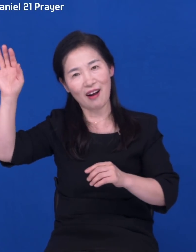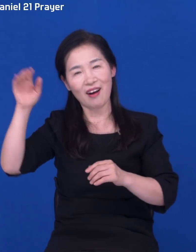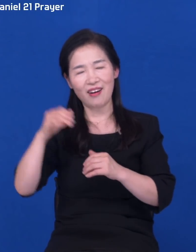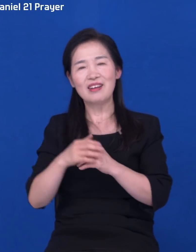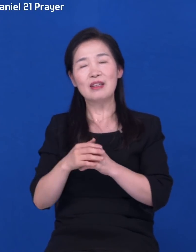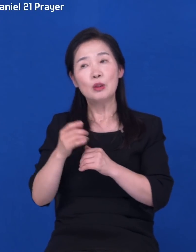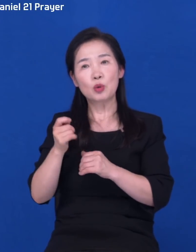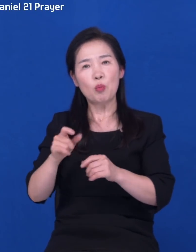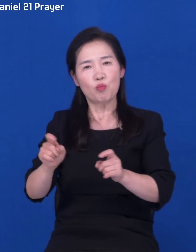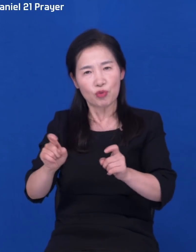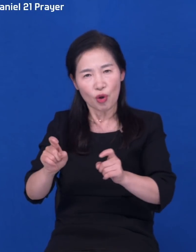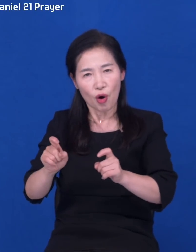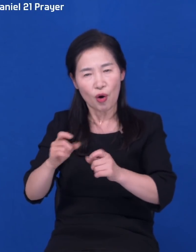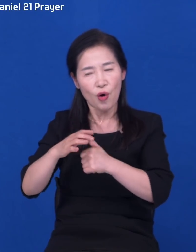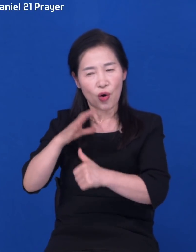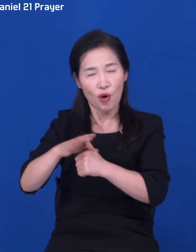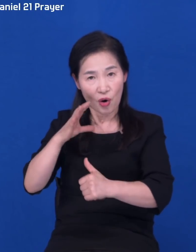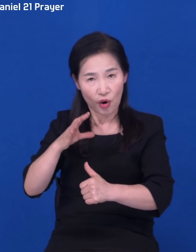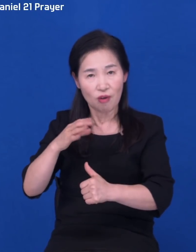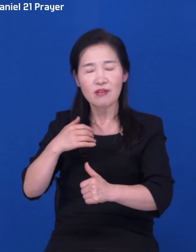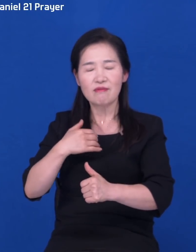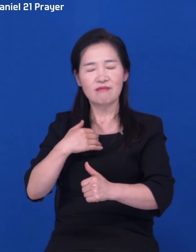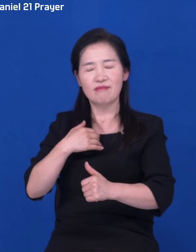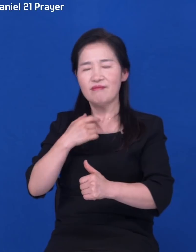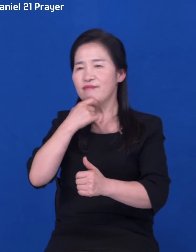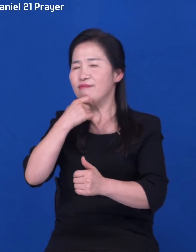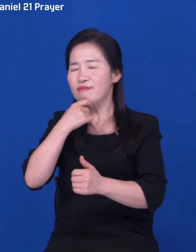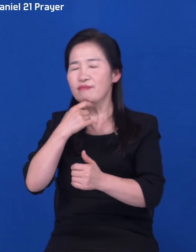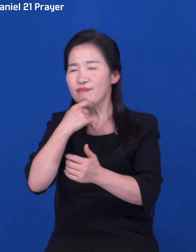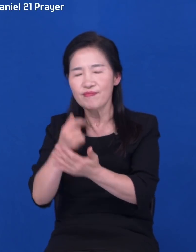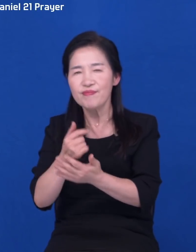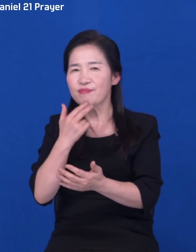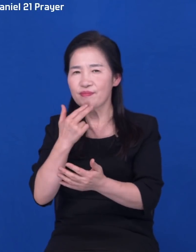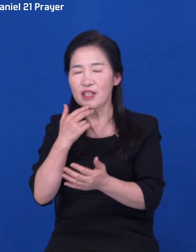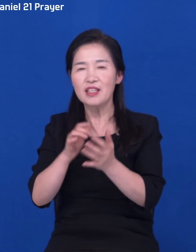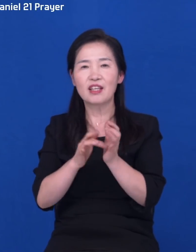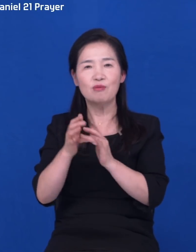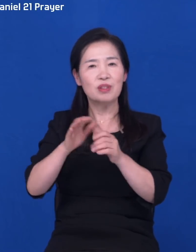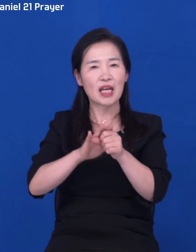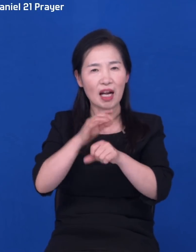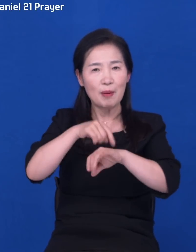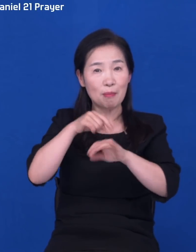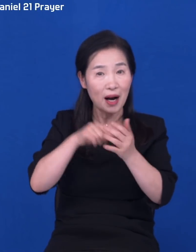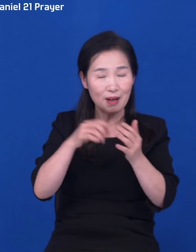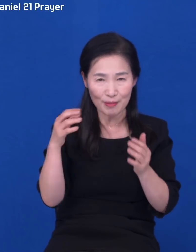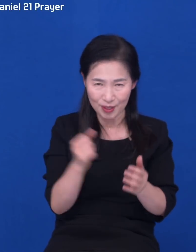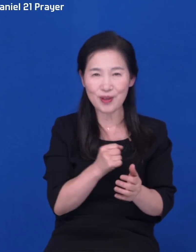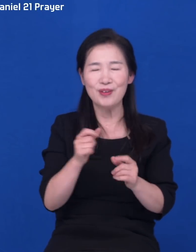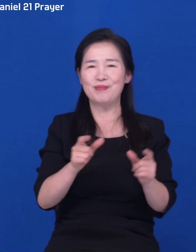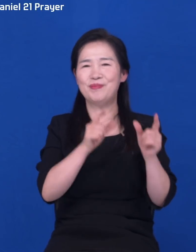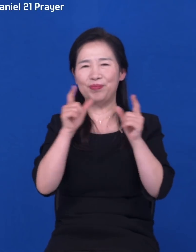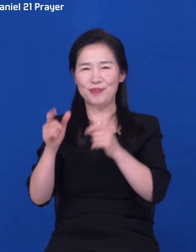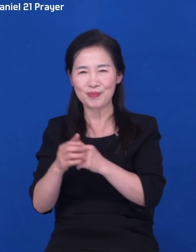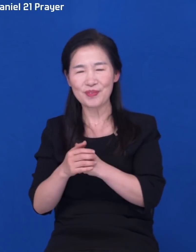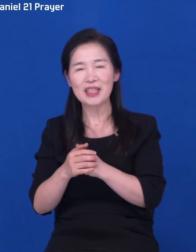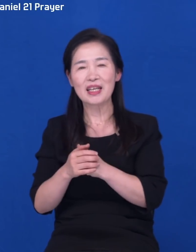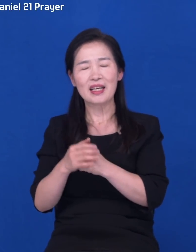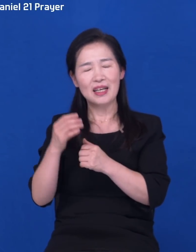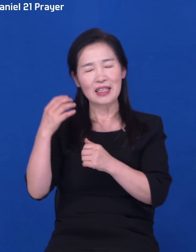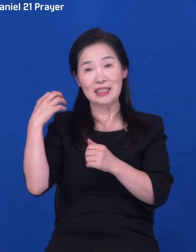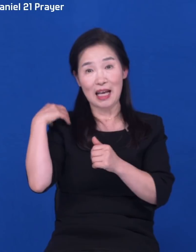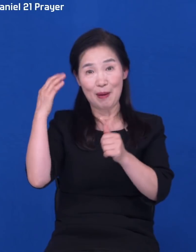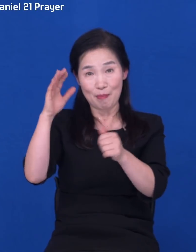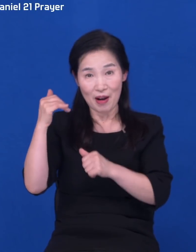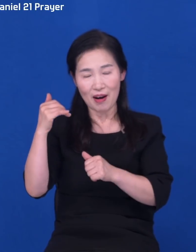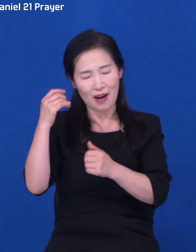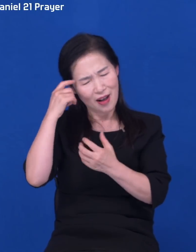하는 거 내가 좀 속을 수 있지만 절대 안 질 거야. 예수님을 사랑하는 마음으로. 하나님께서 저한테 중간에 너무 사명에 미쳐서 다닐 때 저한테